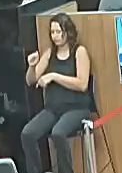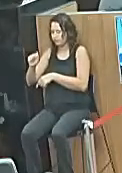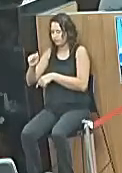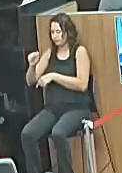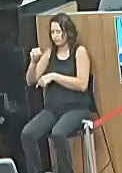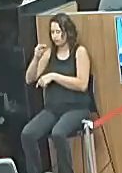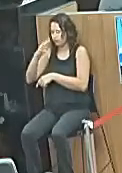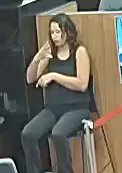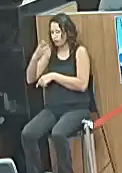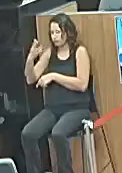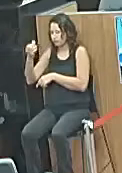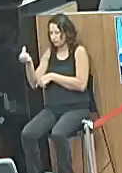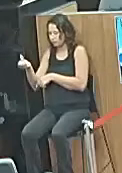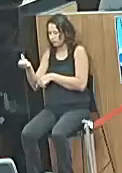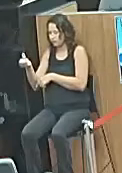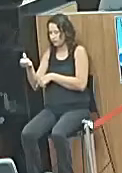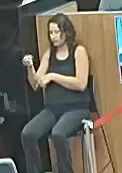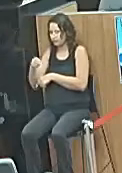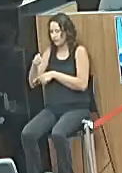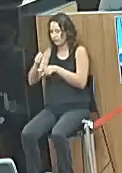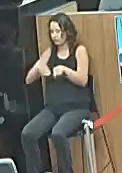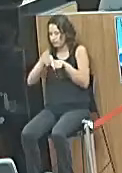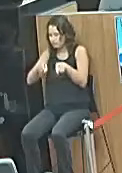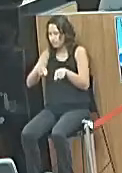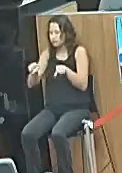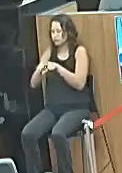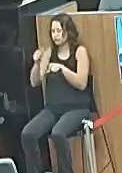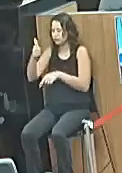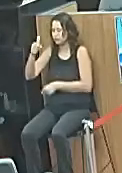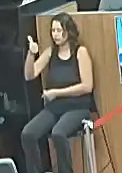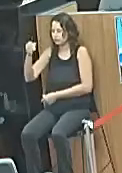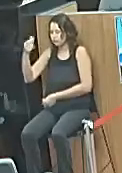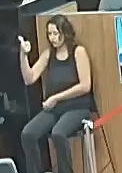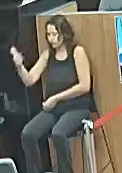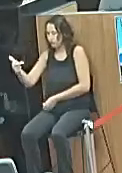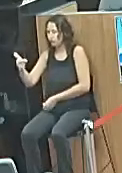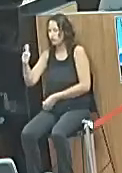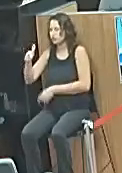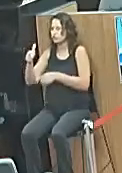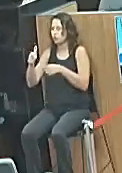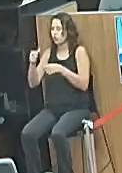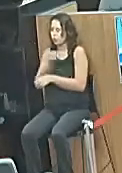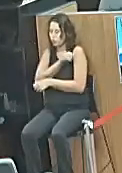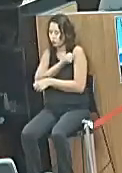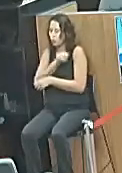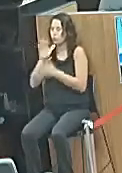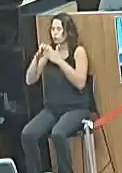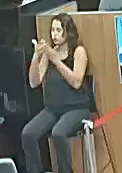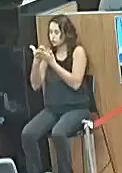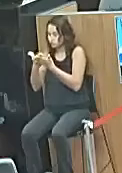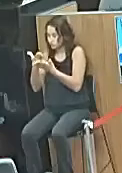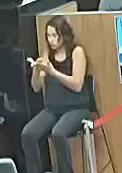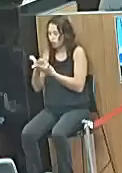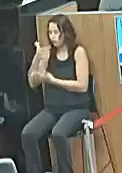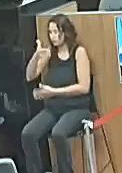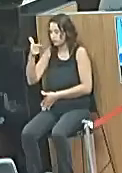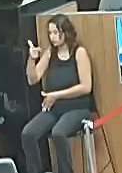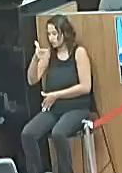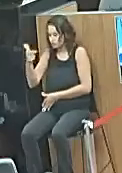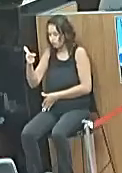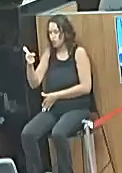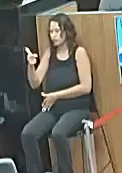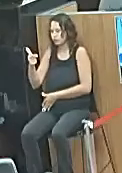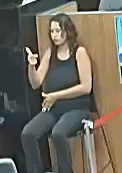às escolas família agrícola do programa 112 ao número de escolas família agrícola existente 22 com a